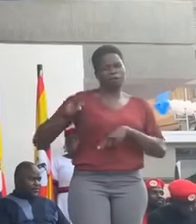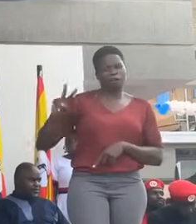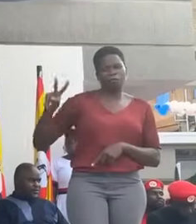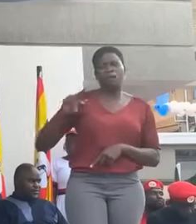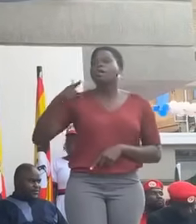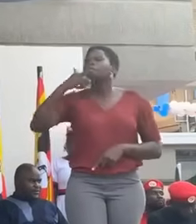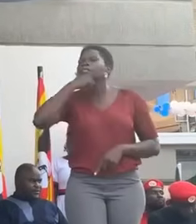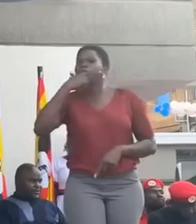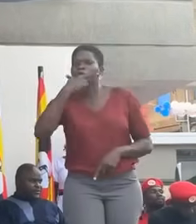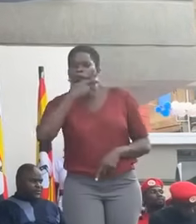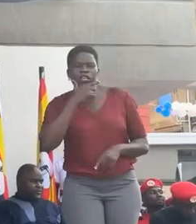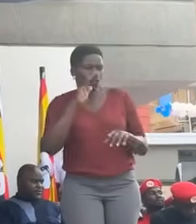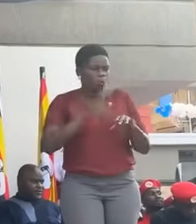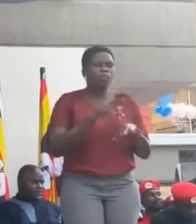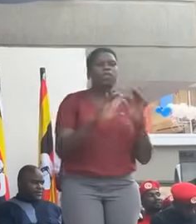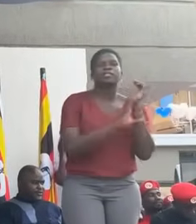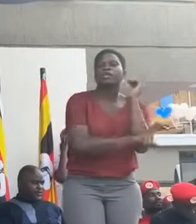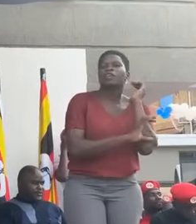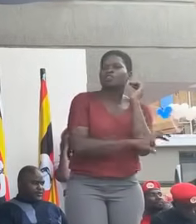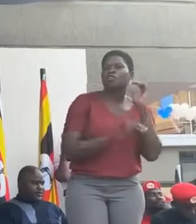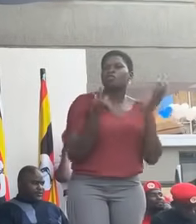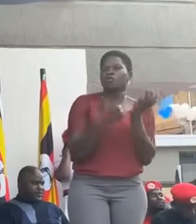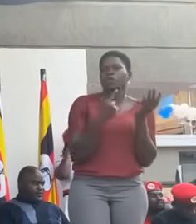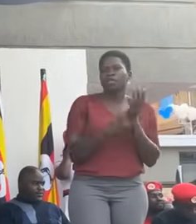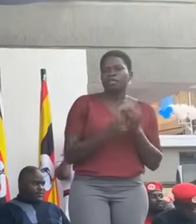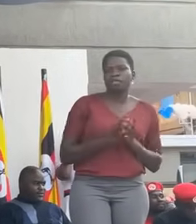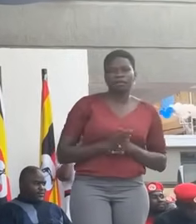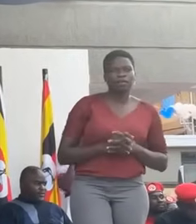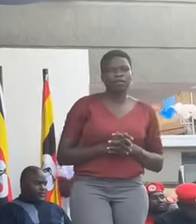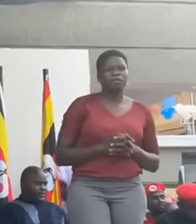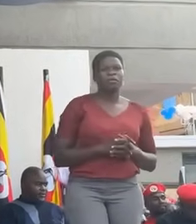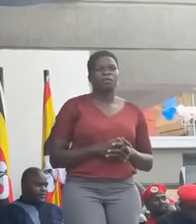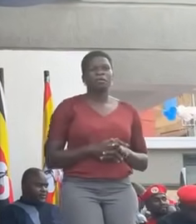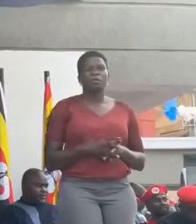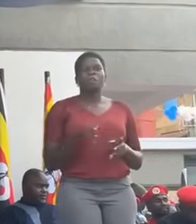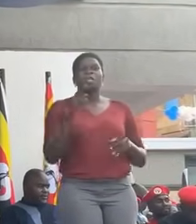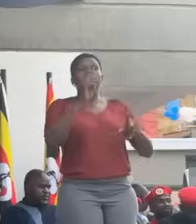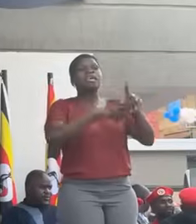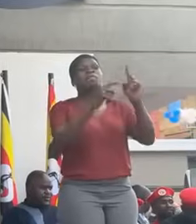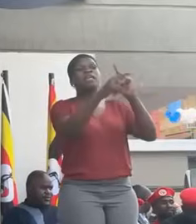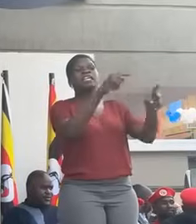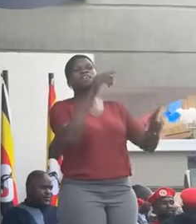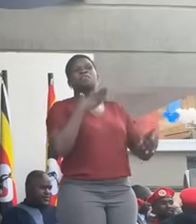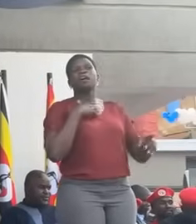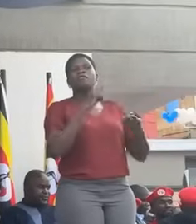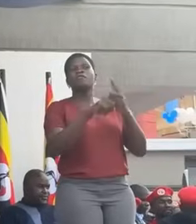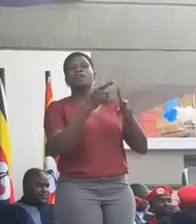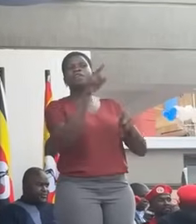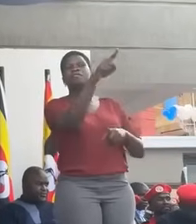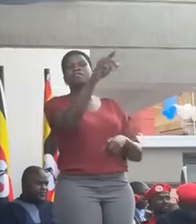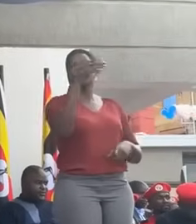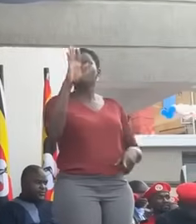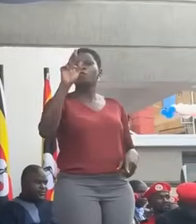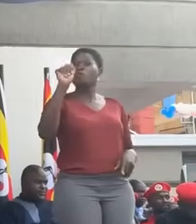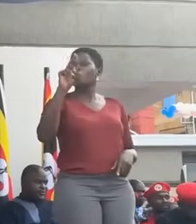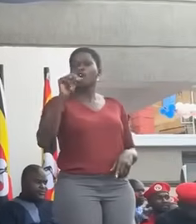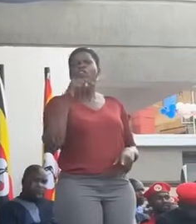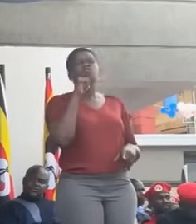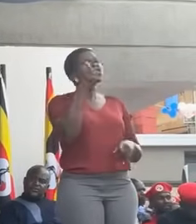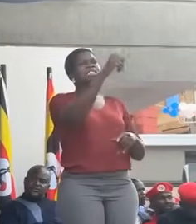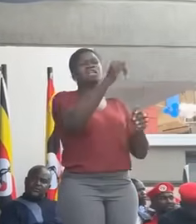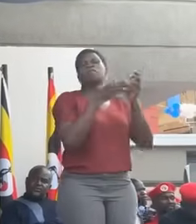kyagulanyi bw'alina ku ggwanga lino. Frank Sente zabageno muta si alia kulembera struggleno. Rita bageno